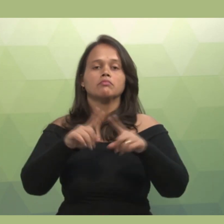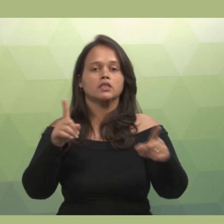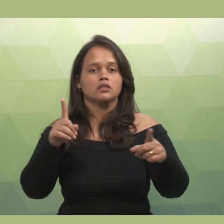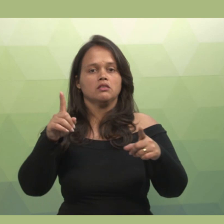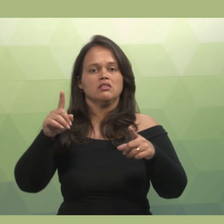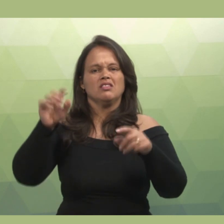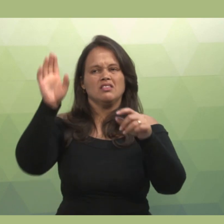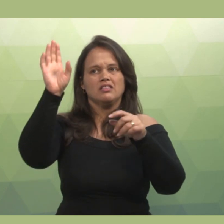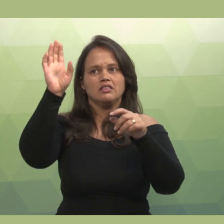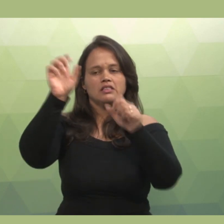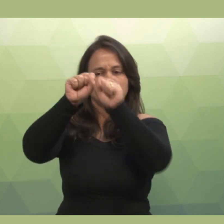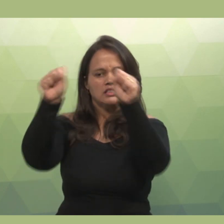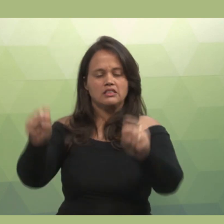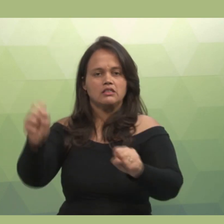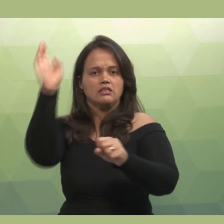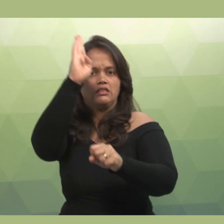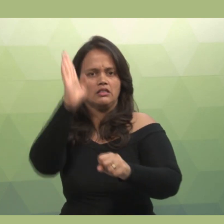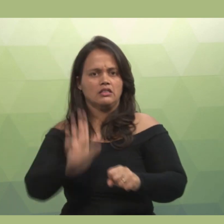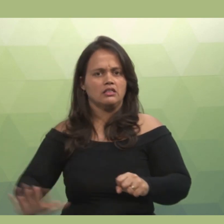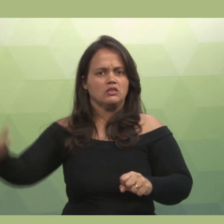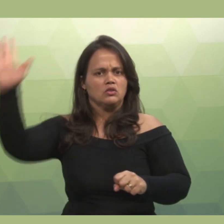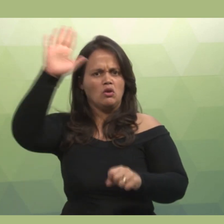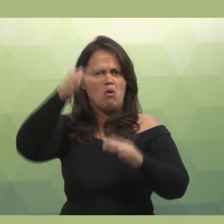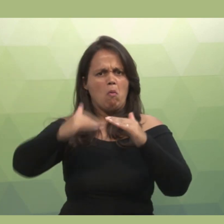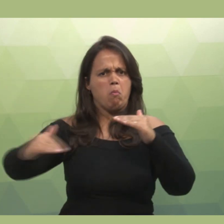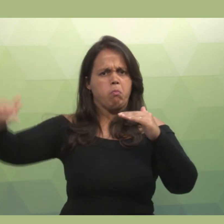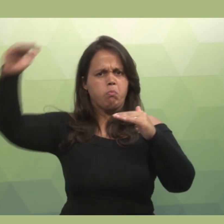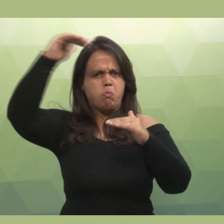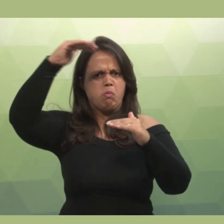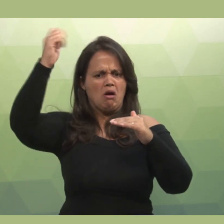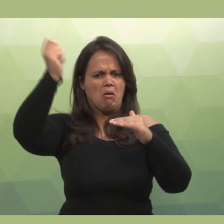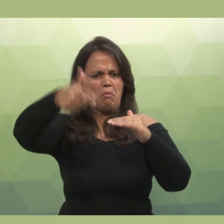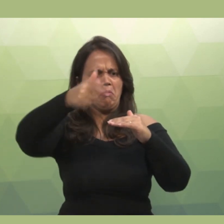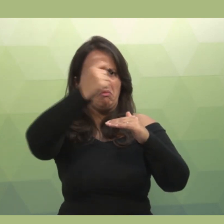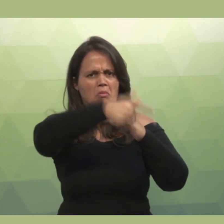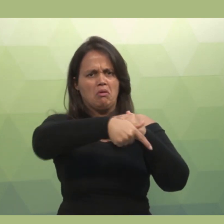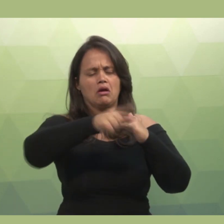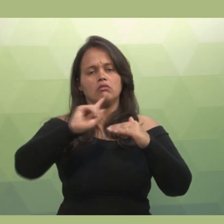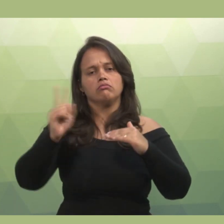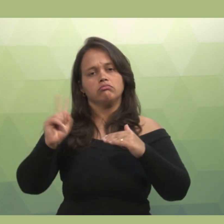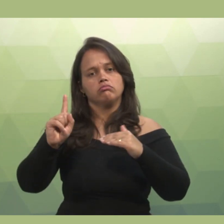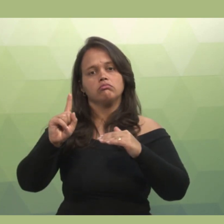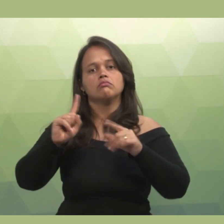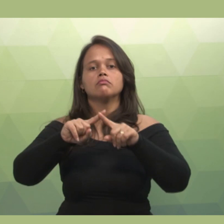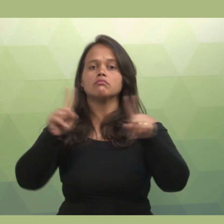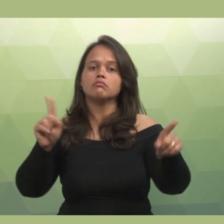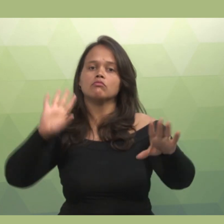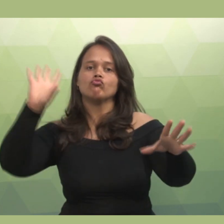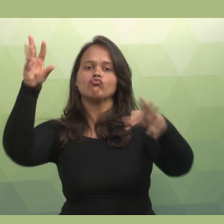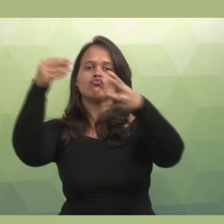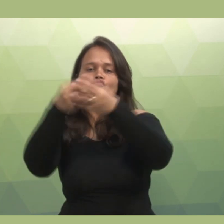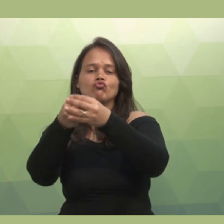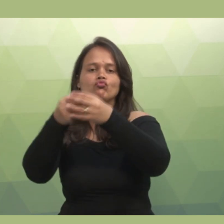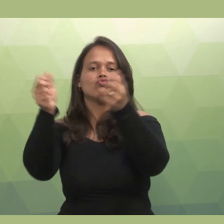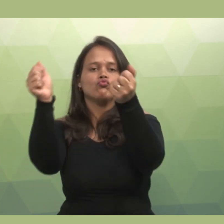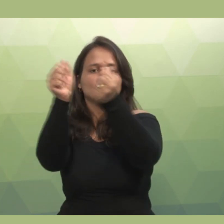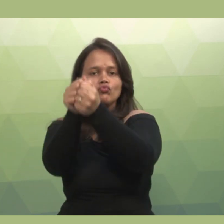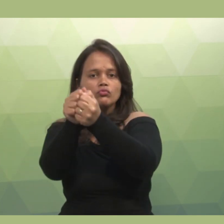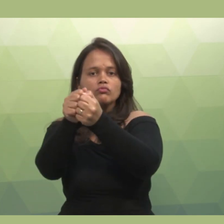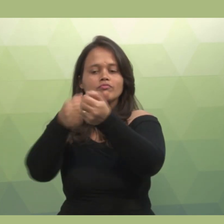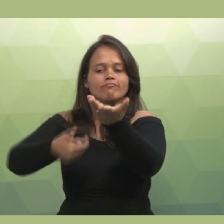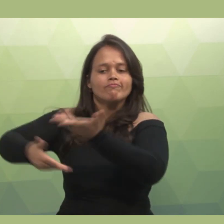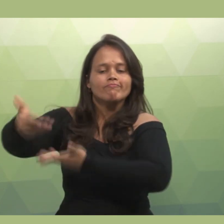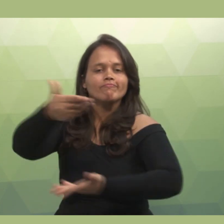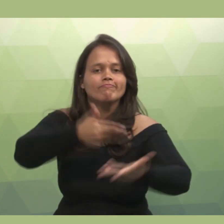médio. Porém, o Sistema Nacional não tem caráter de supremacia sobre os demais, e sim está inserido